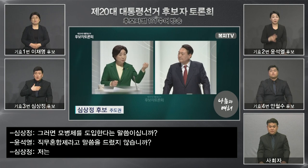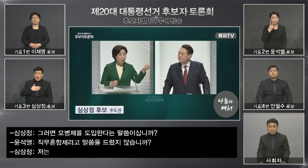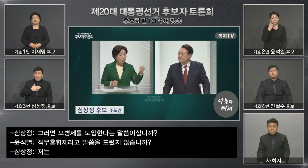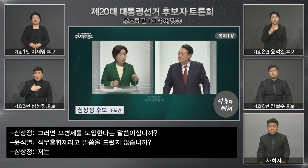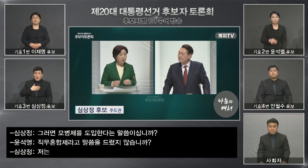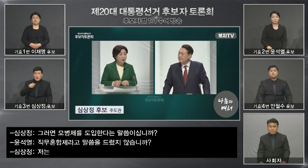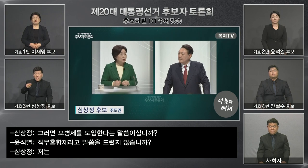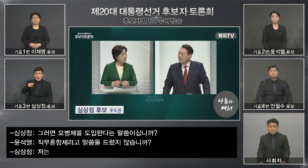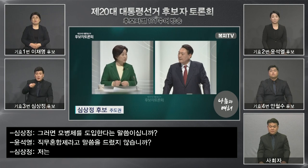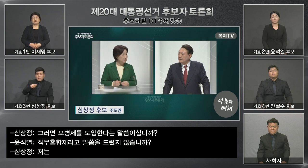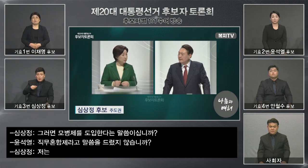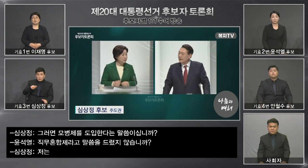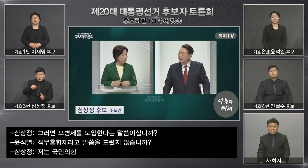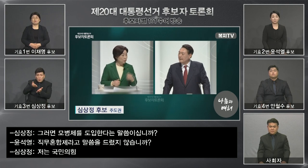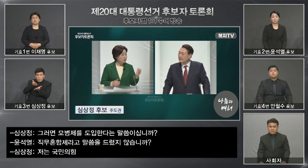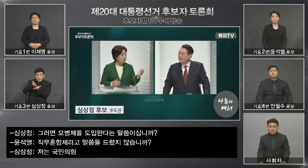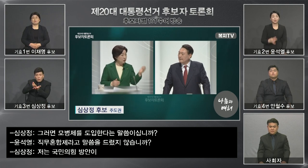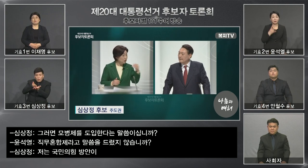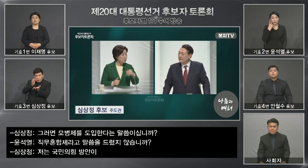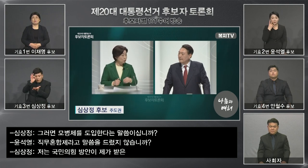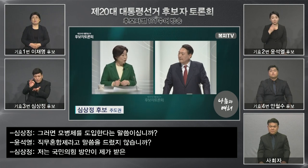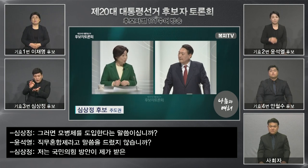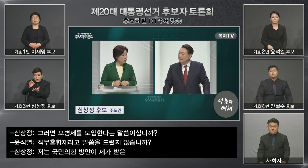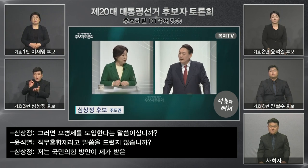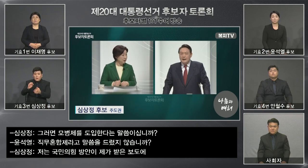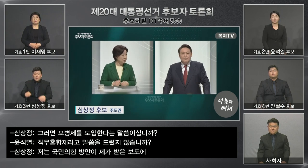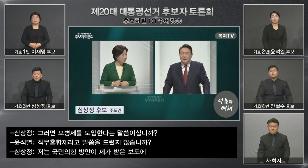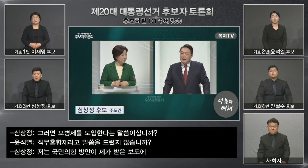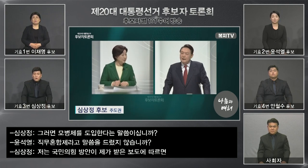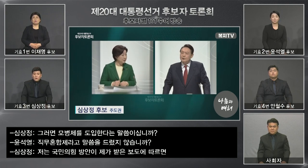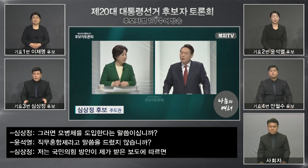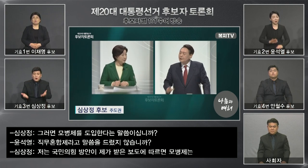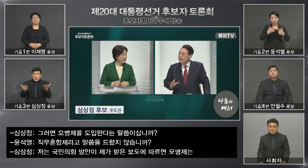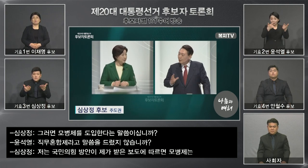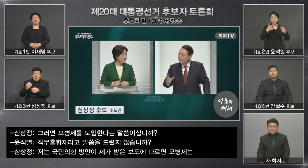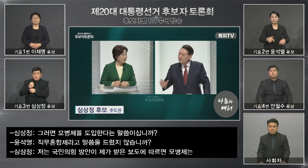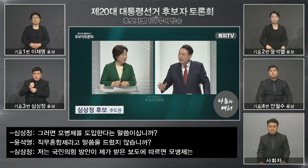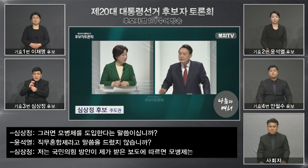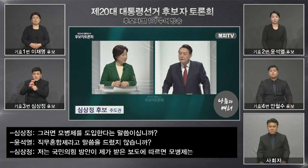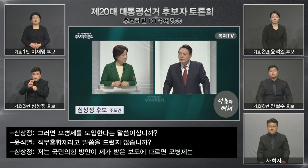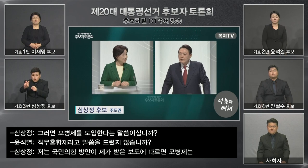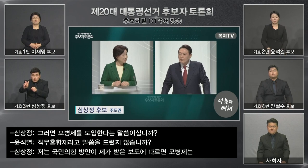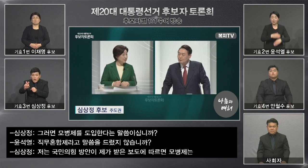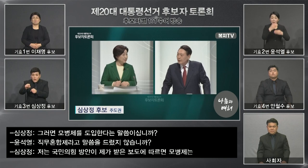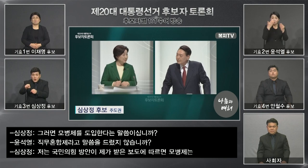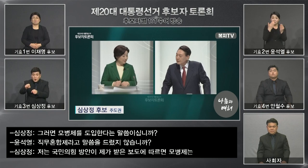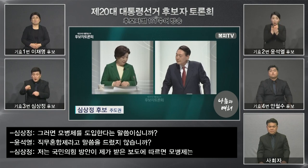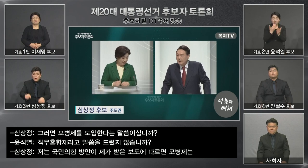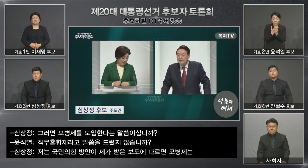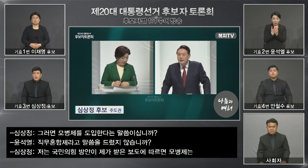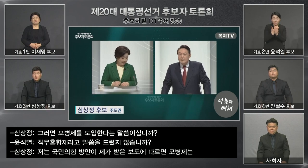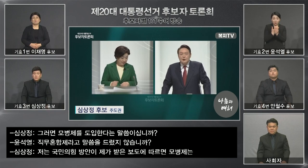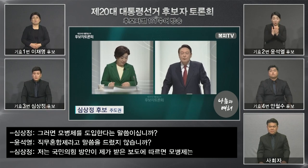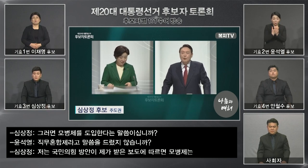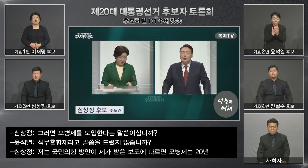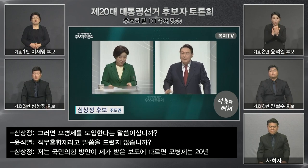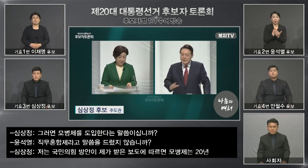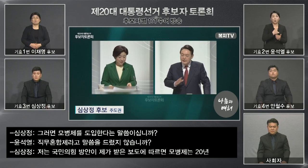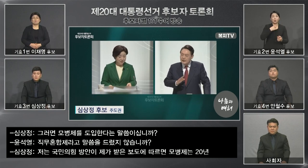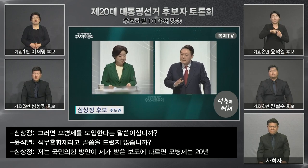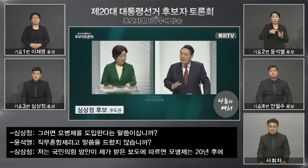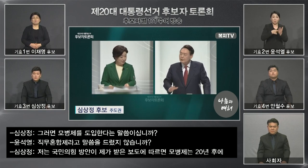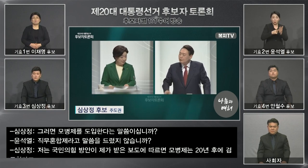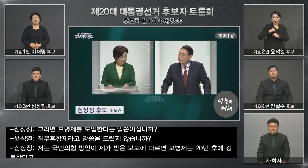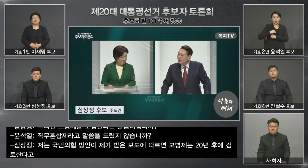보도에 따르면 모병제는 20년 후에 검토한다는 말씀이세요? 그건 전체 모병제는 그렇게 검토할 수 있지만 직무